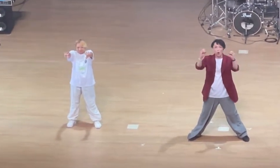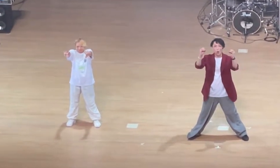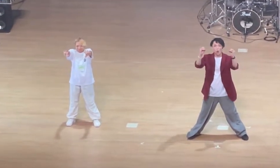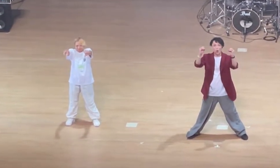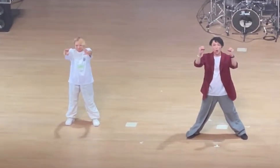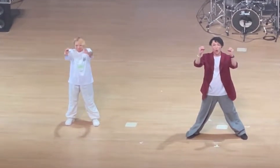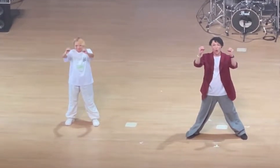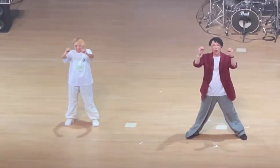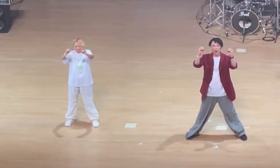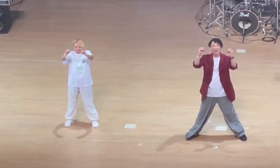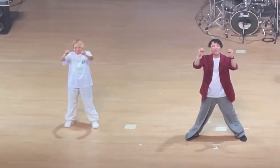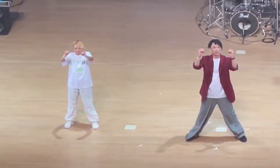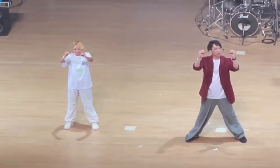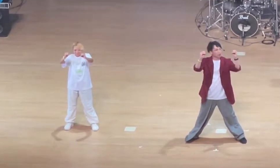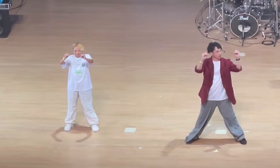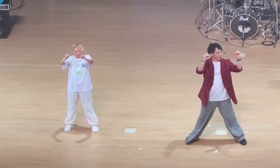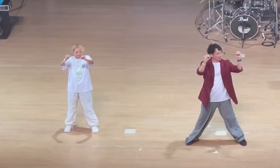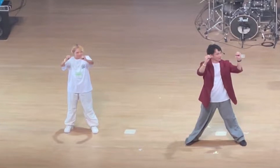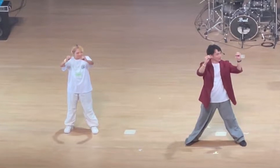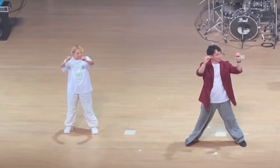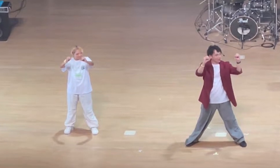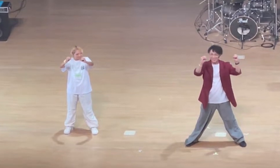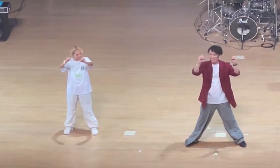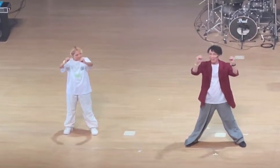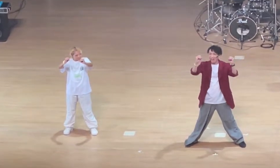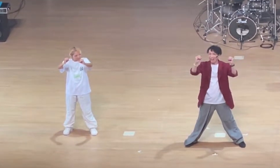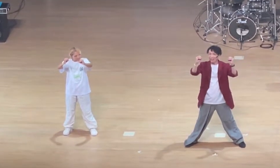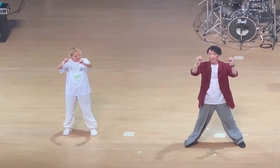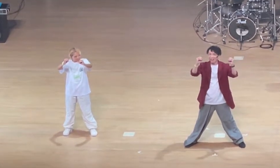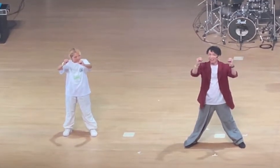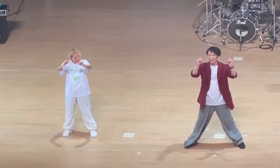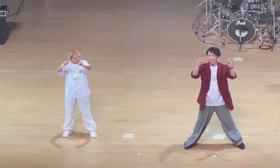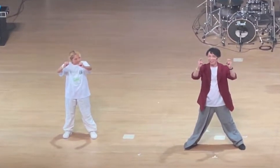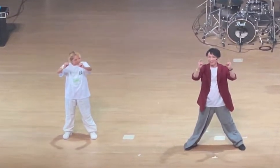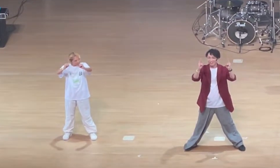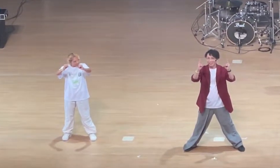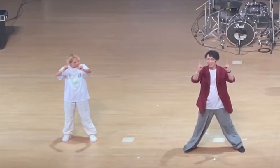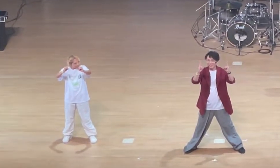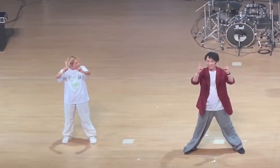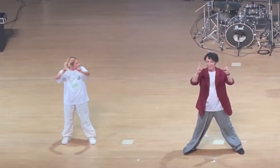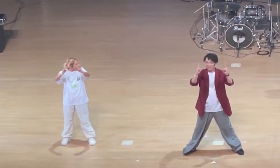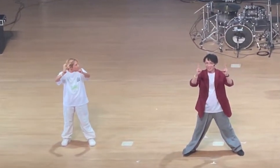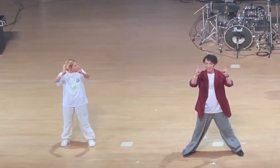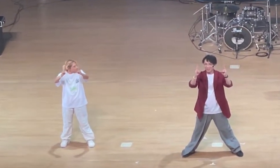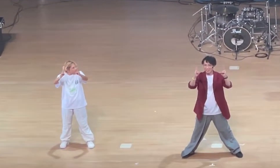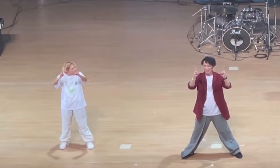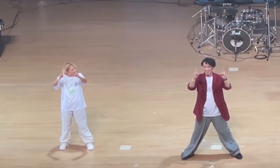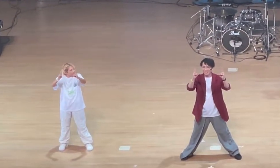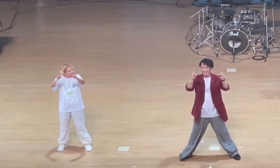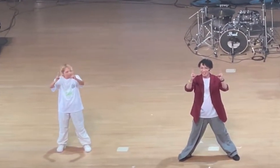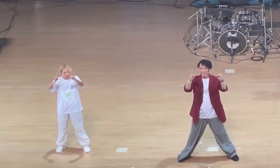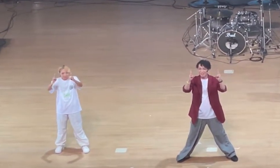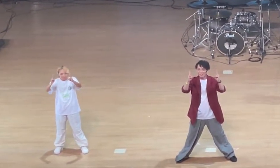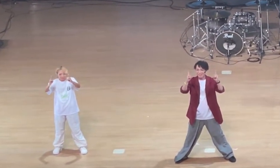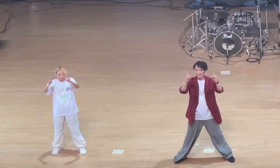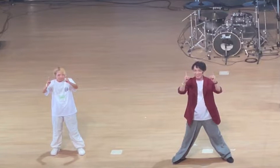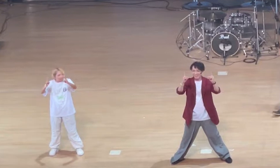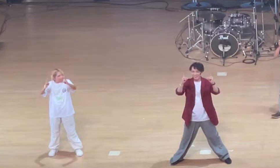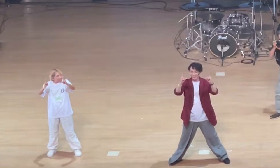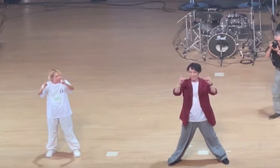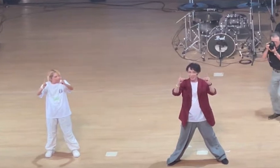まるでぽー、うまいですね。いい、次、かーは、はい、2本出して中